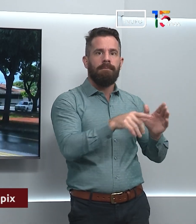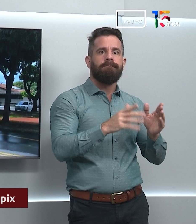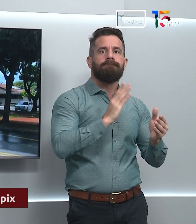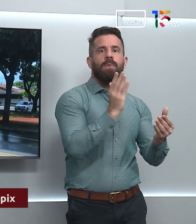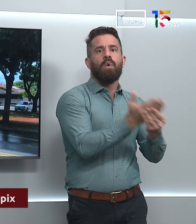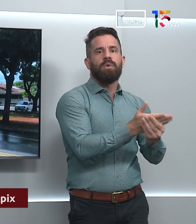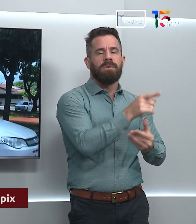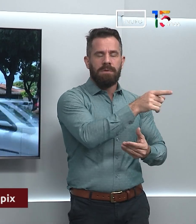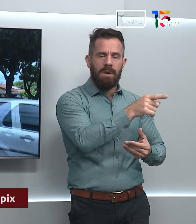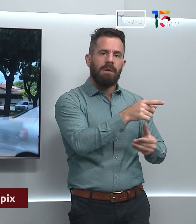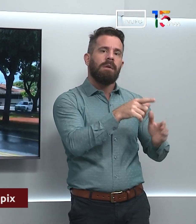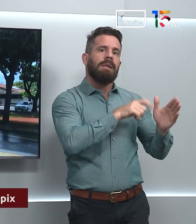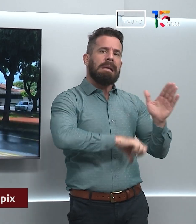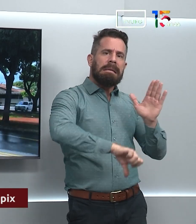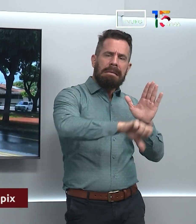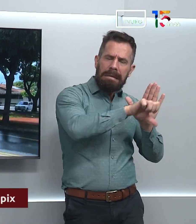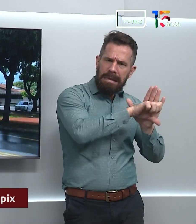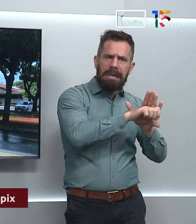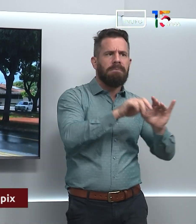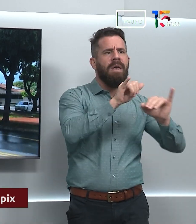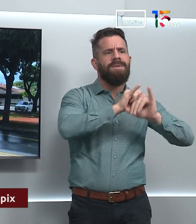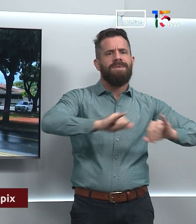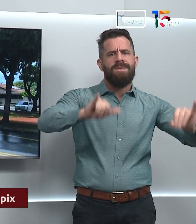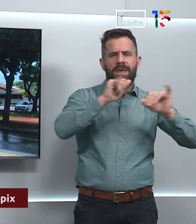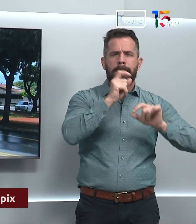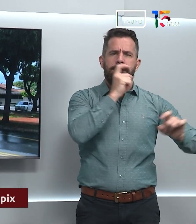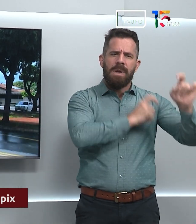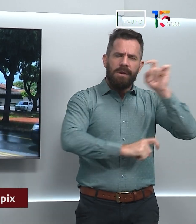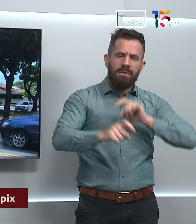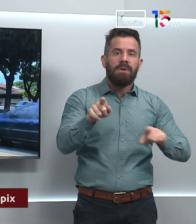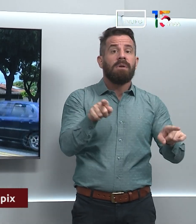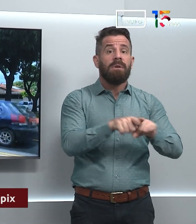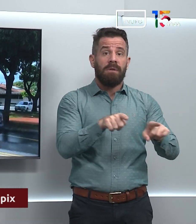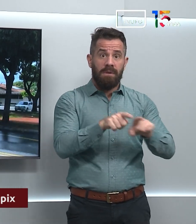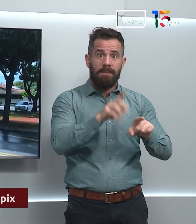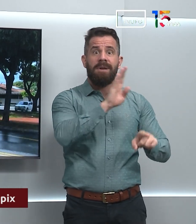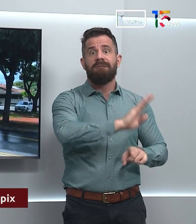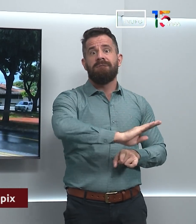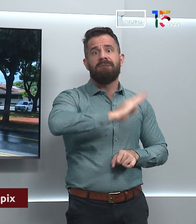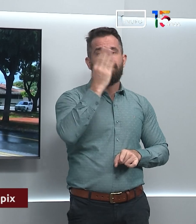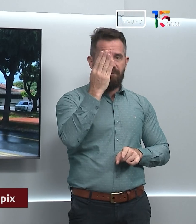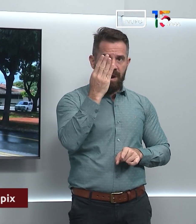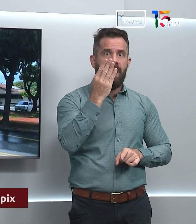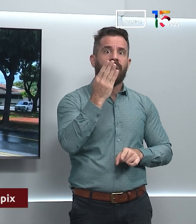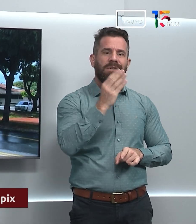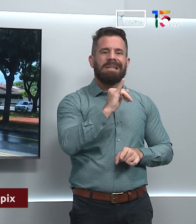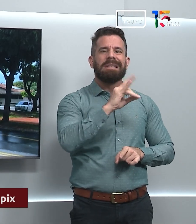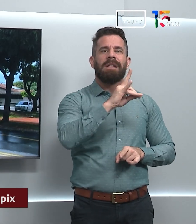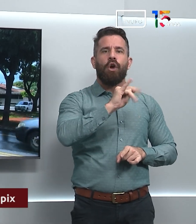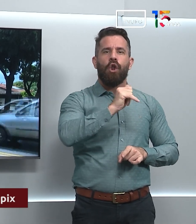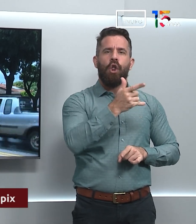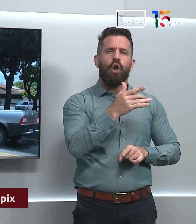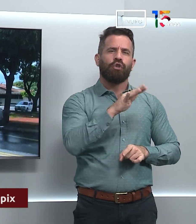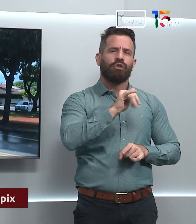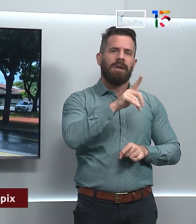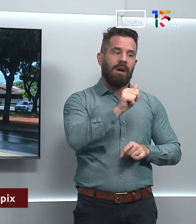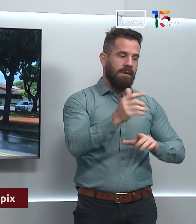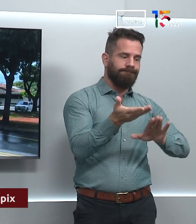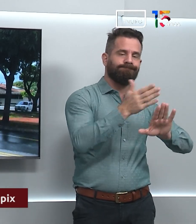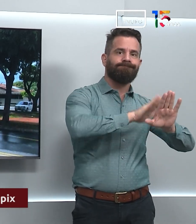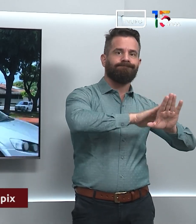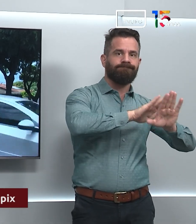popular, estelionato e também falsidade ideológica. Além disso, o Ministério da Justiça vai investigar